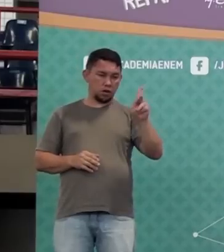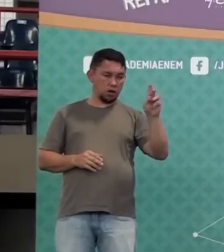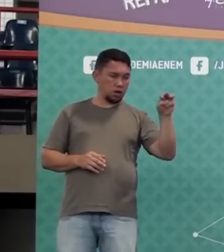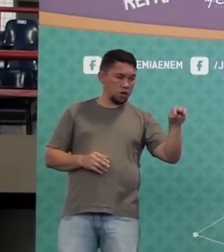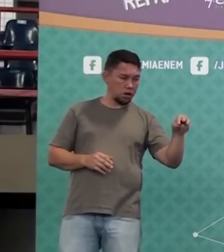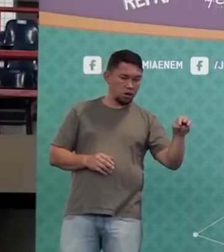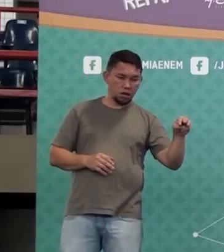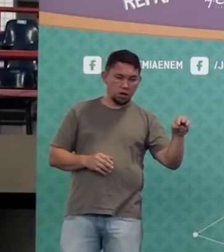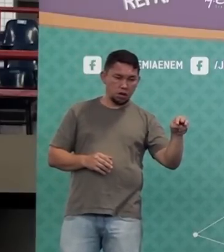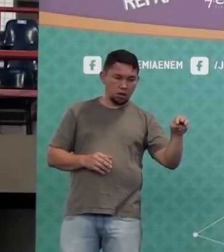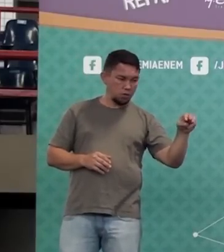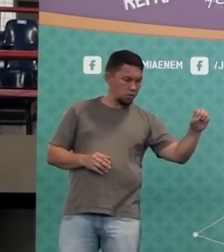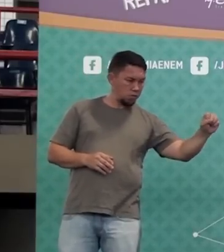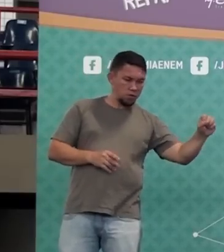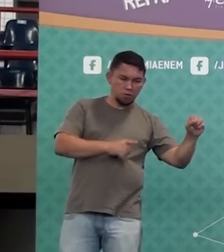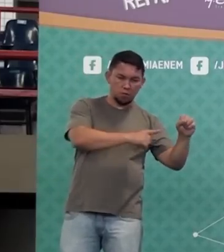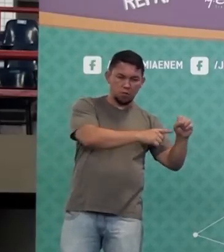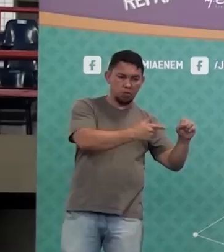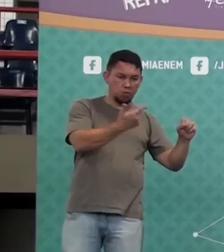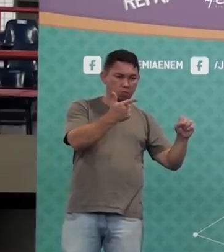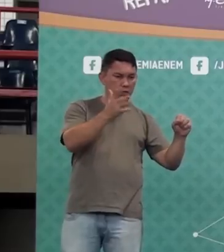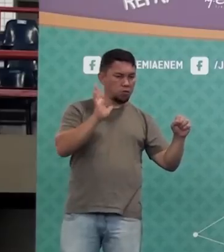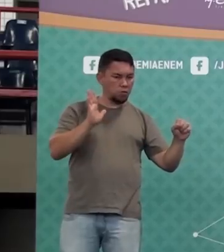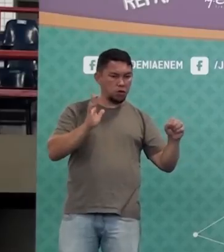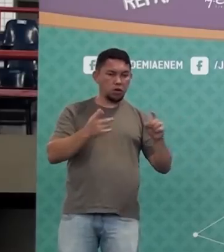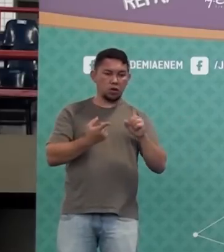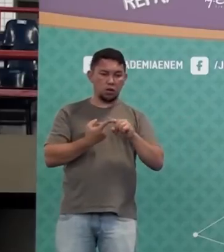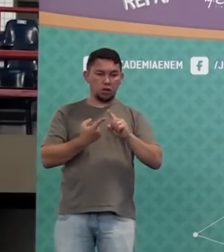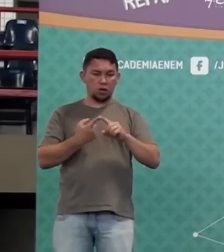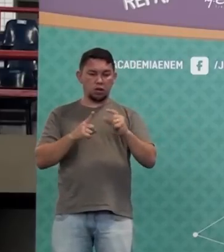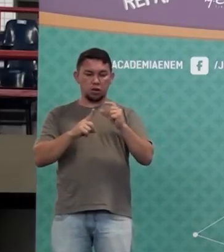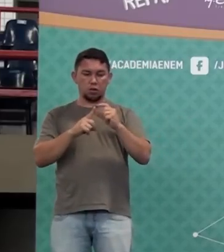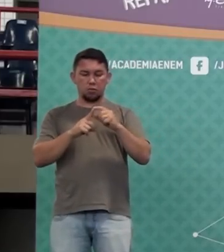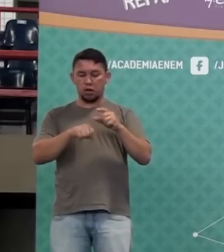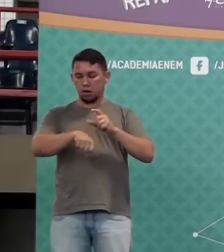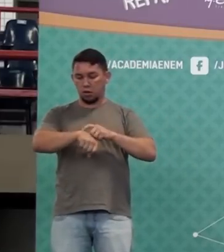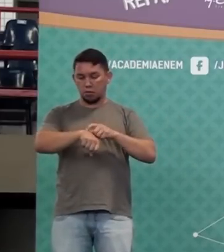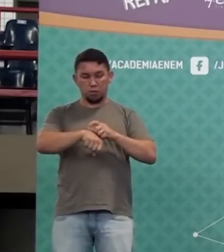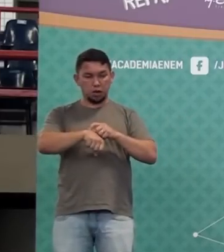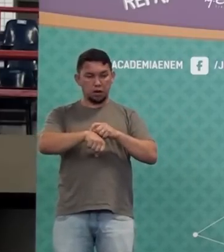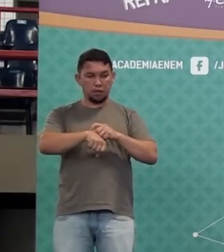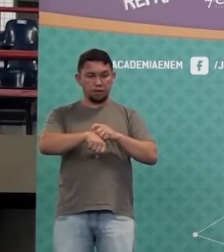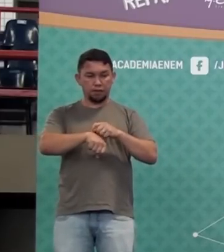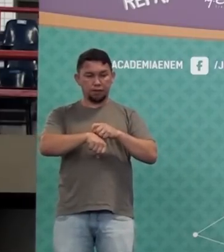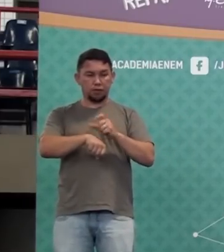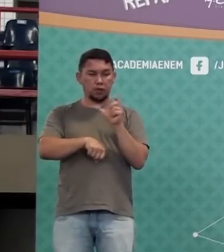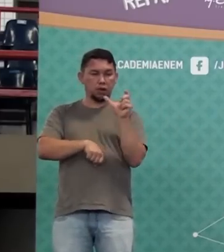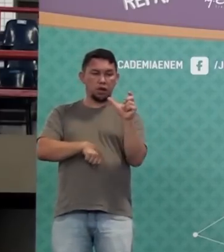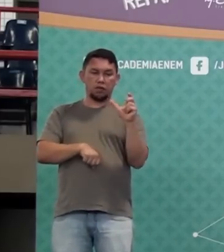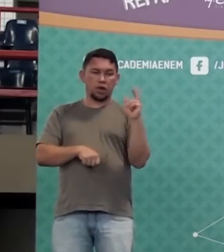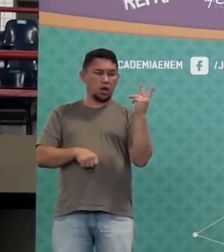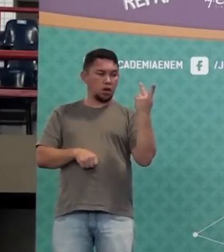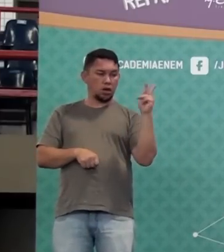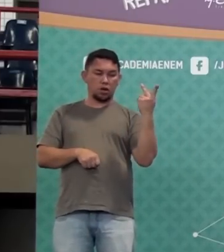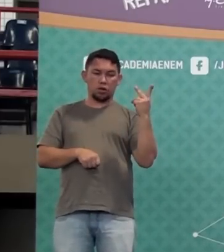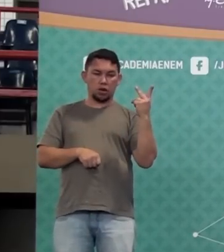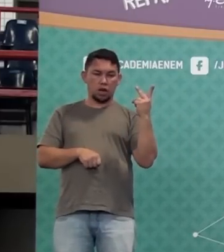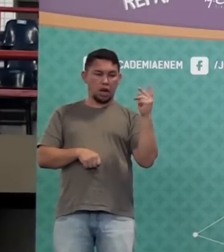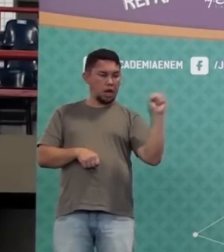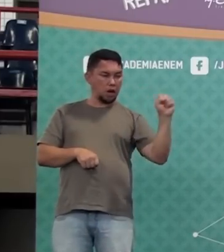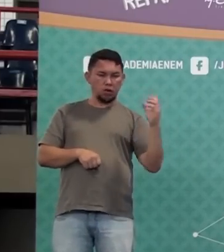km. Não tem S. Como também a palavra horas. É só o H. Tem gente que